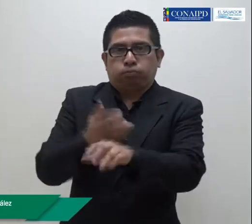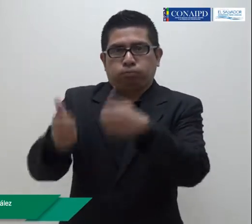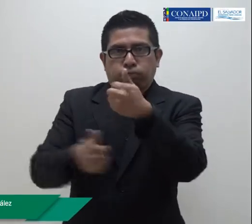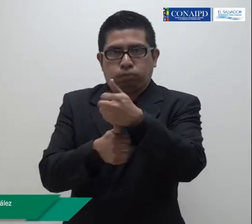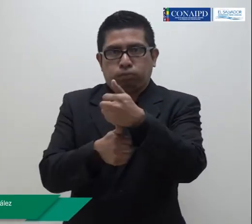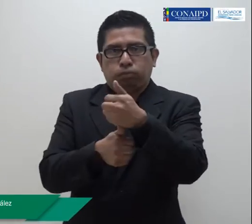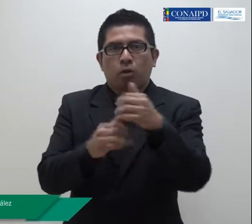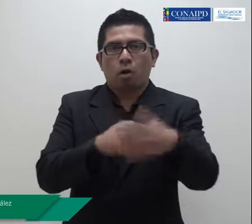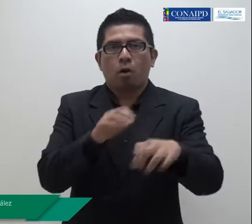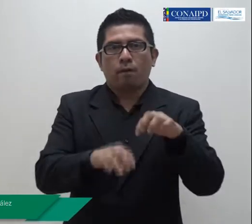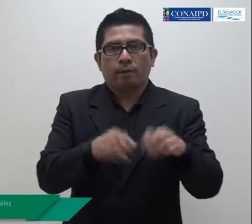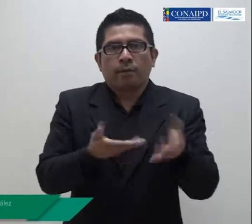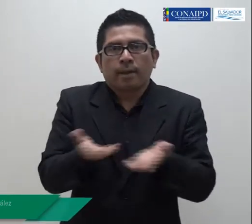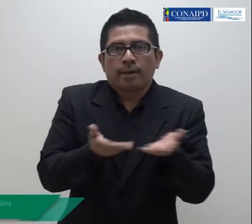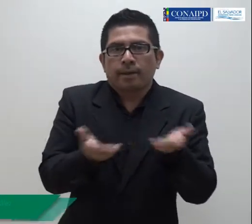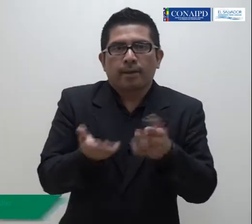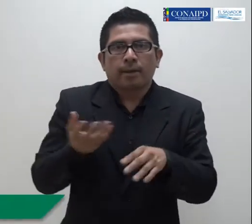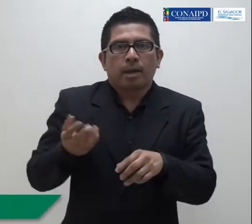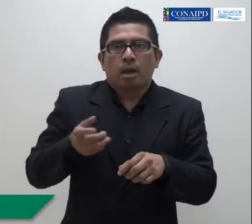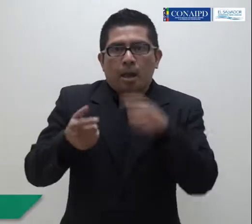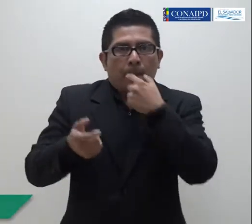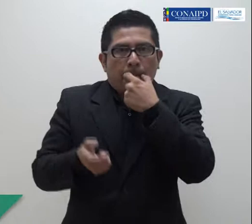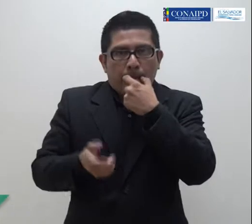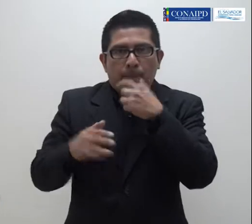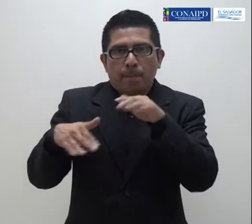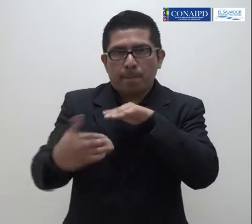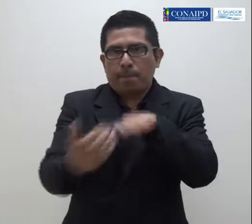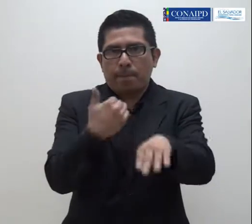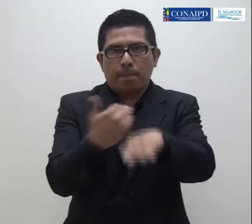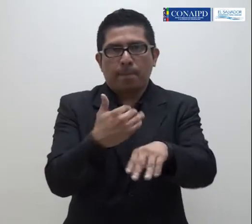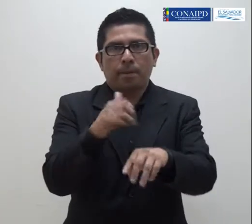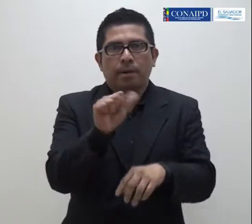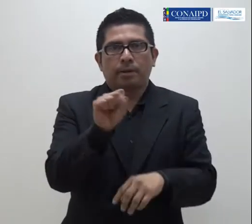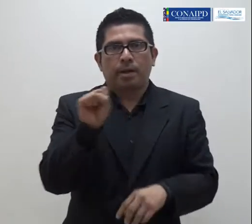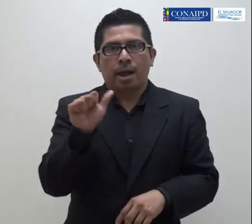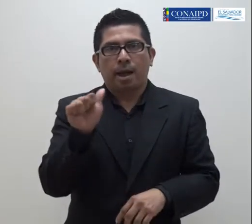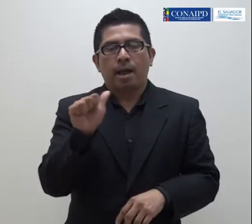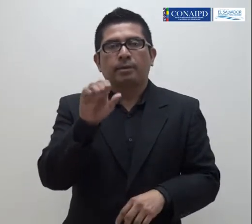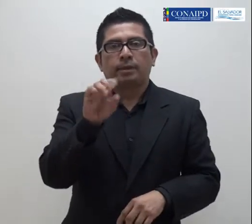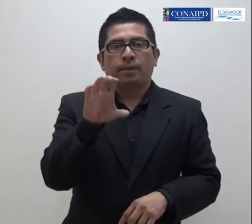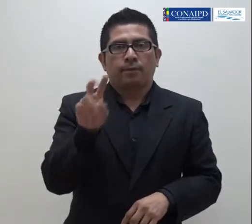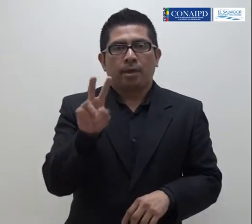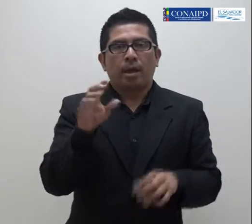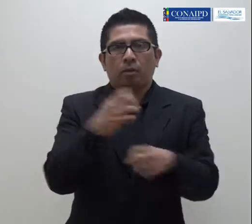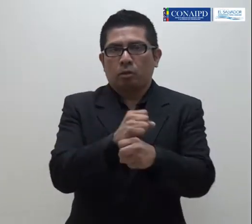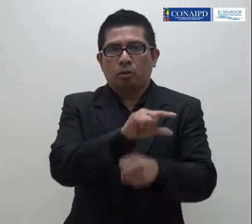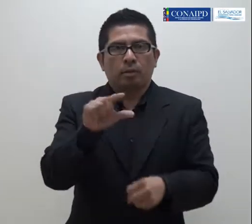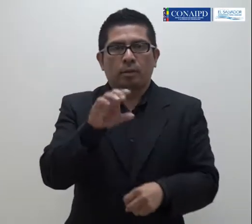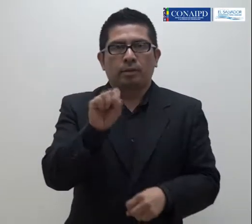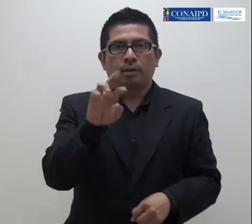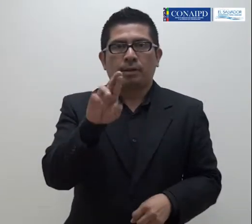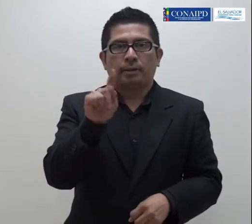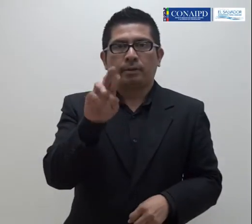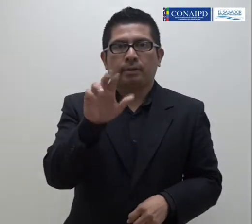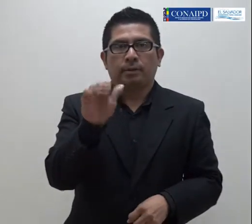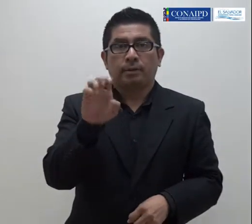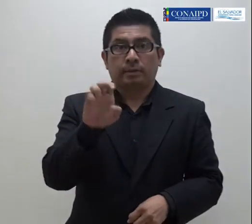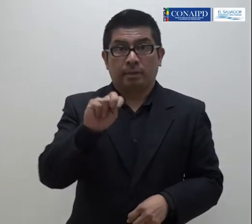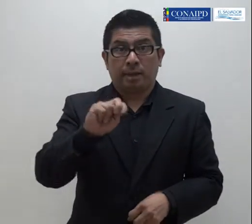la Oficina de Servicios de Tránsito Centroamericanos SADCB Sertracen, y en función del reglamento de la Ley de Equiparación de Oportunidades para las